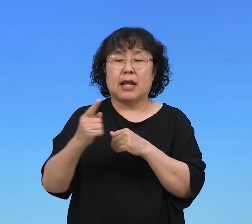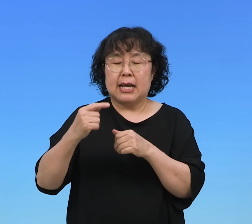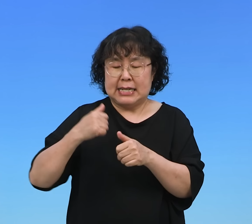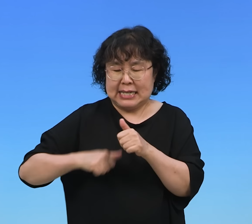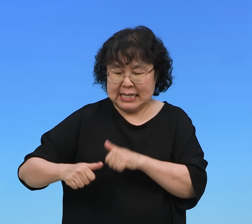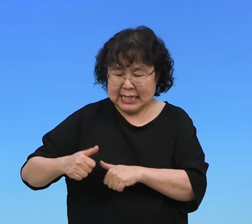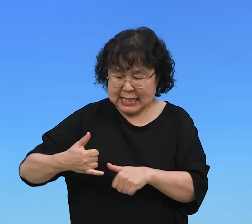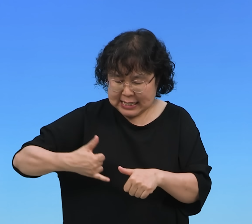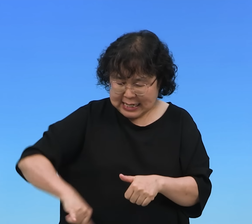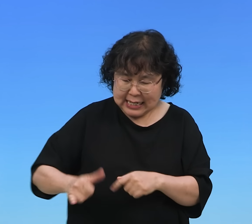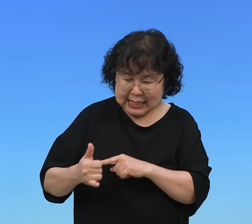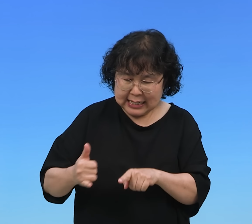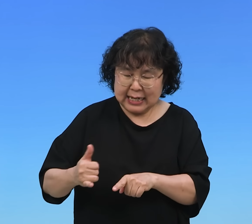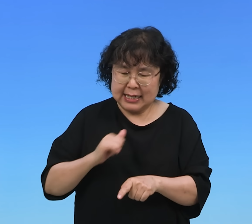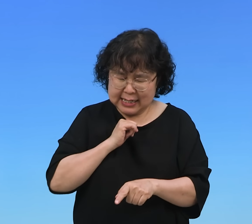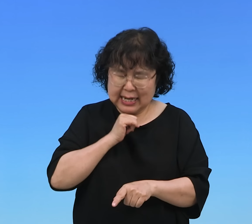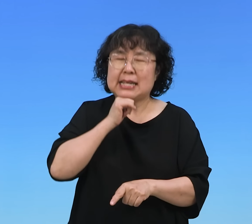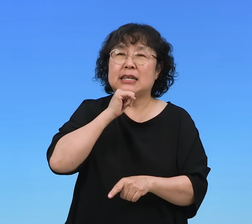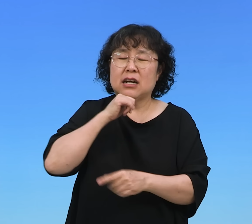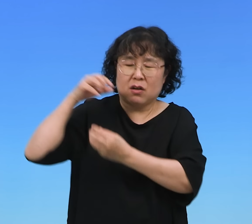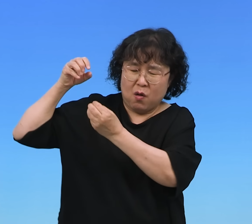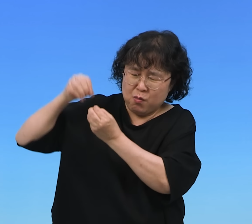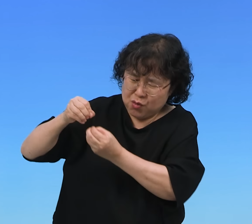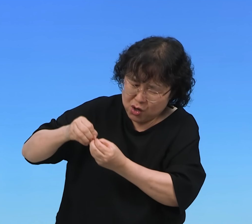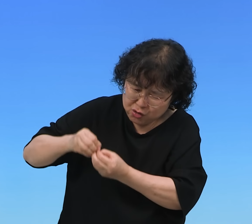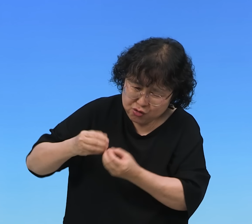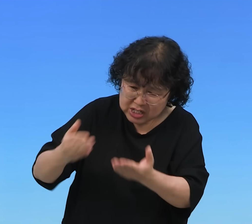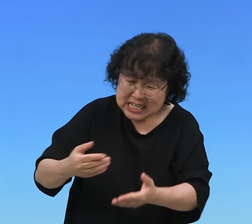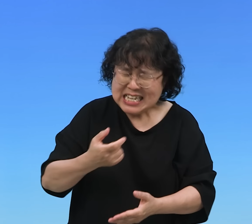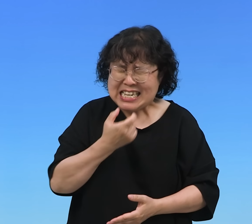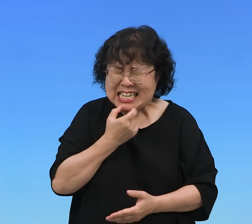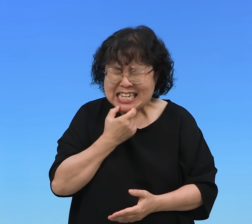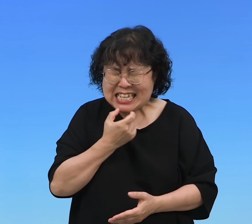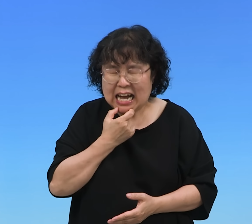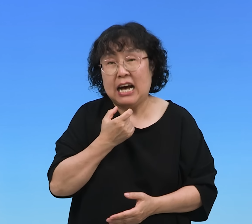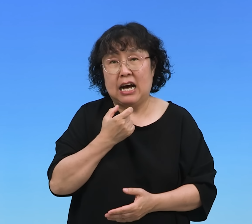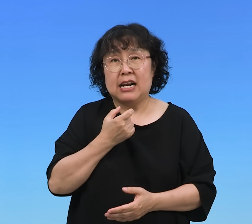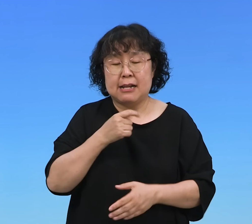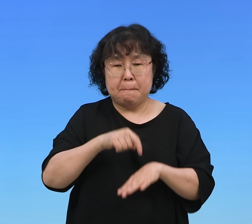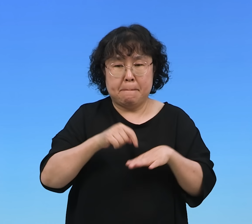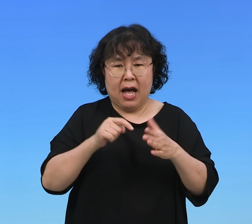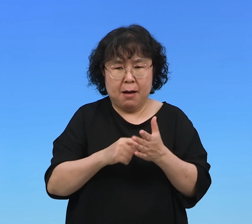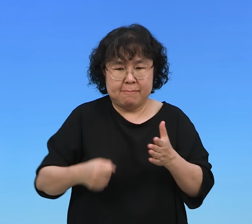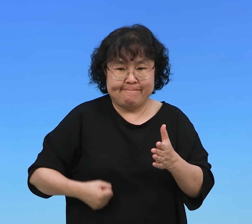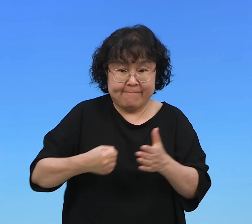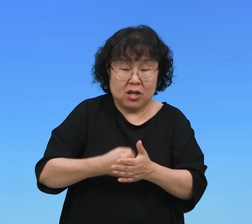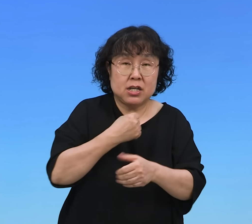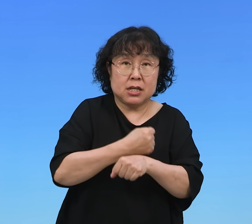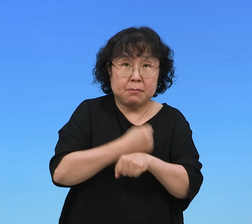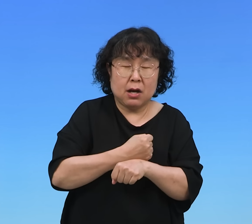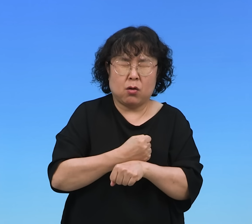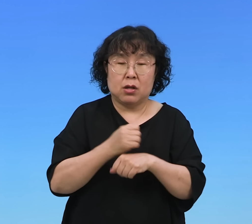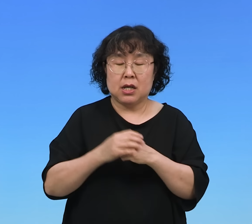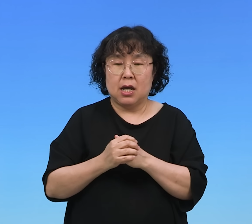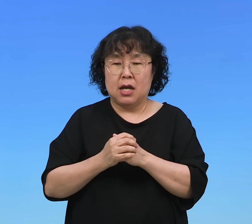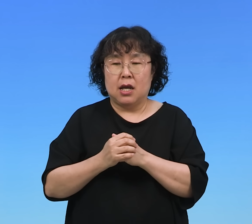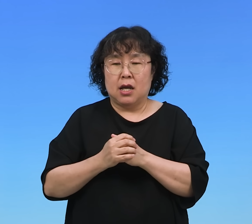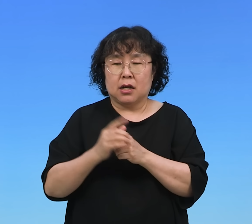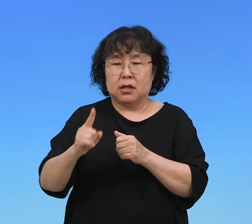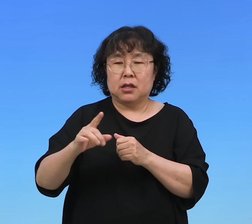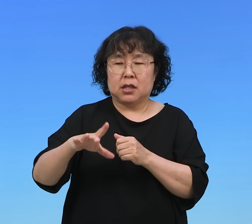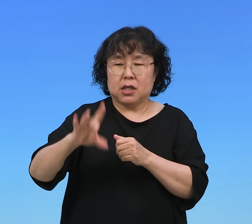그래서 한 3, 40년 지나고요, 시카고에 그 처음에 제가 살던 인도 사람도 많고 바퀴벌레도 많고